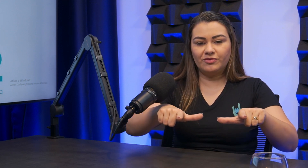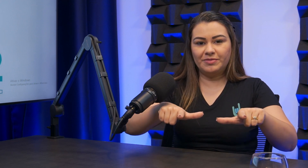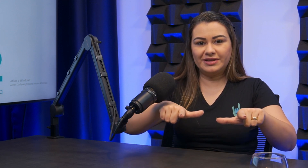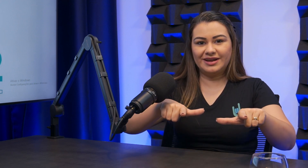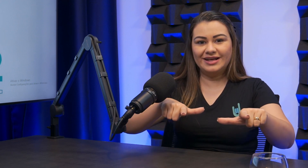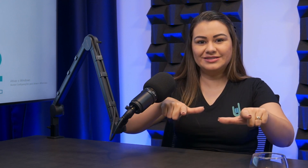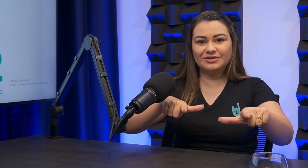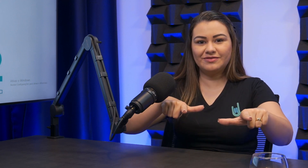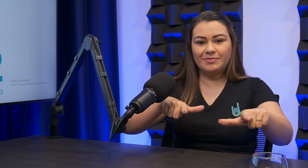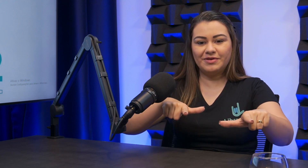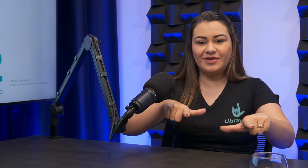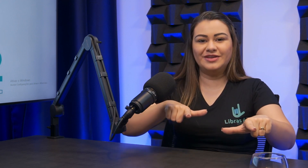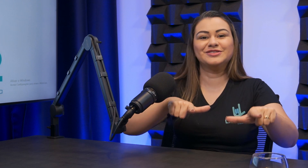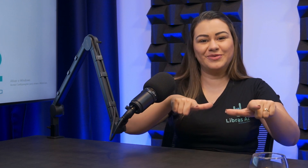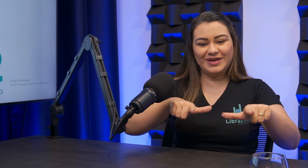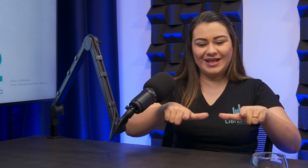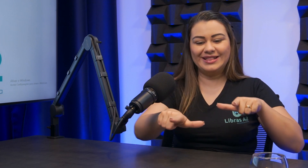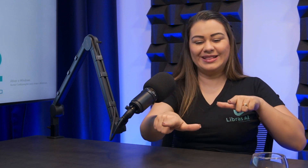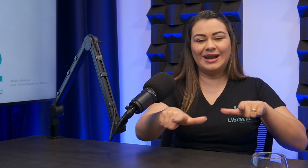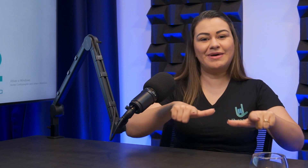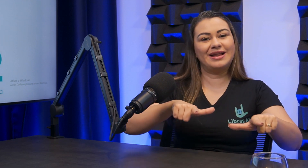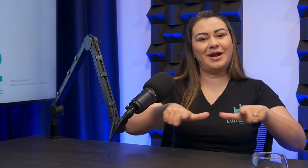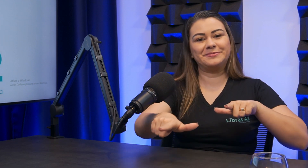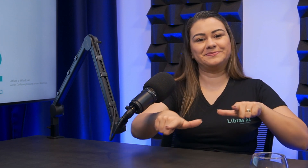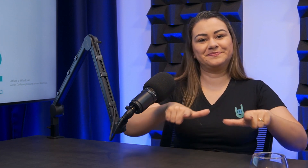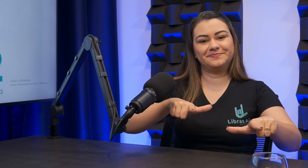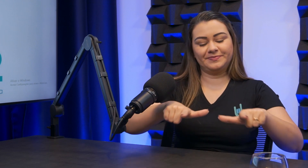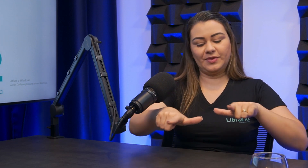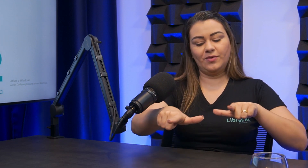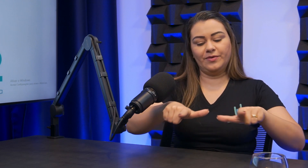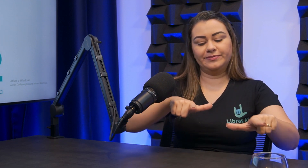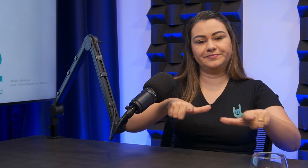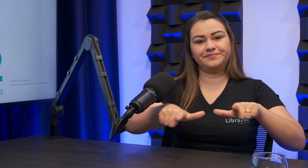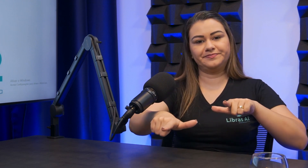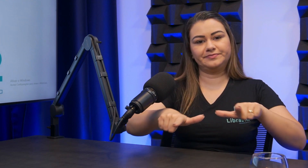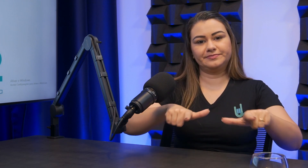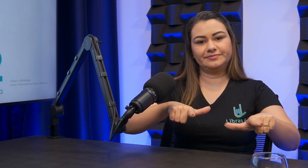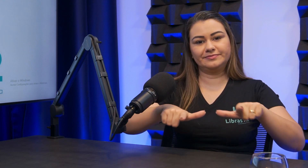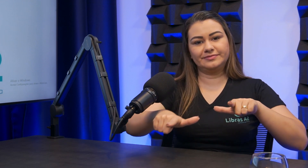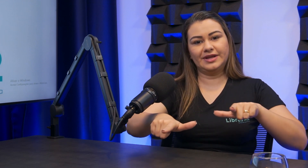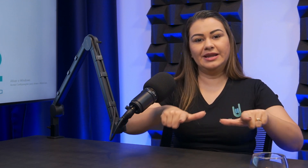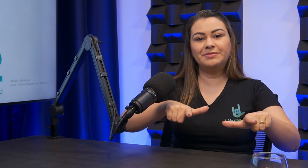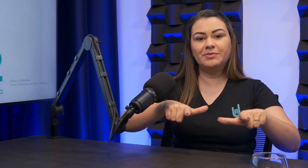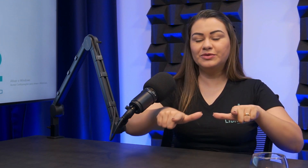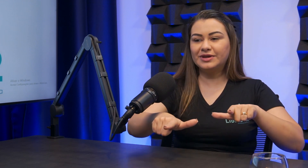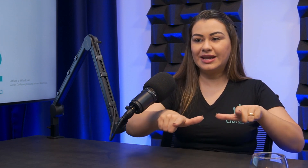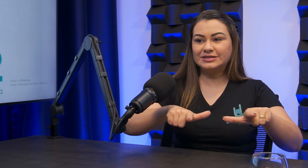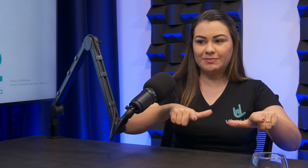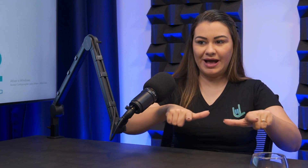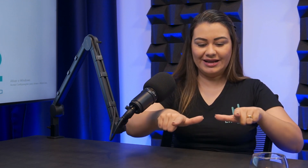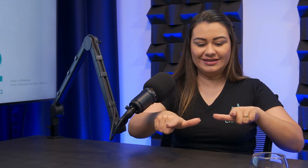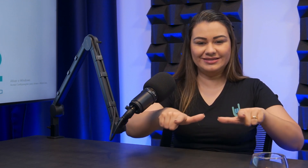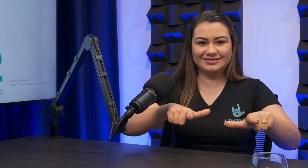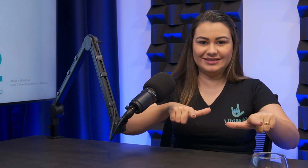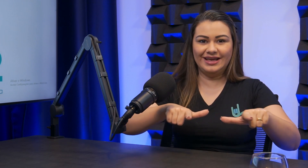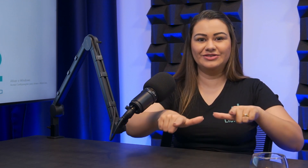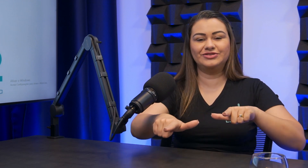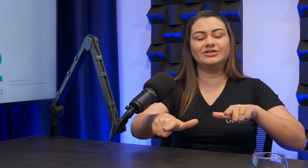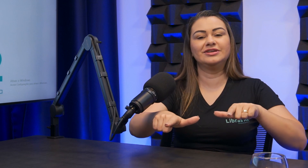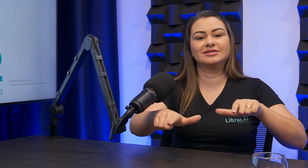para trás, a outra vai para frente. Então, trabalhar. Ó. Lembra muito aquelas máquinas, né, antigas.